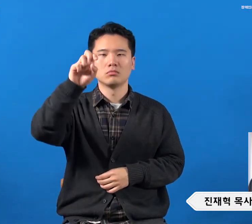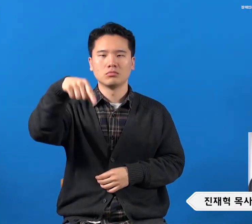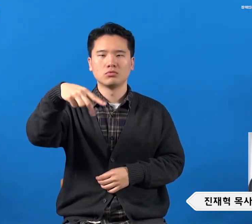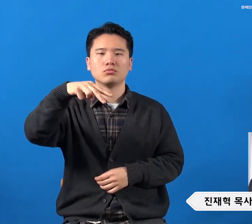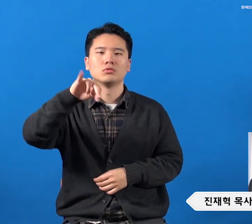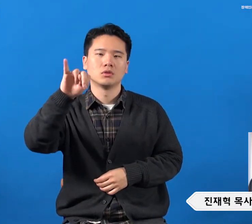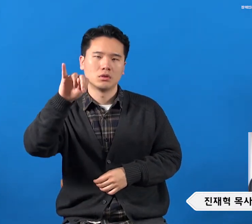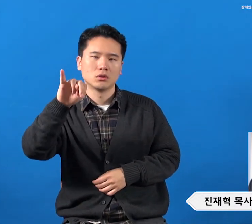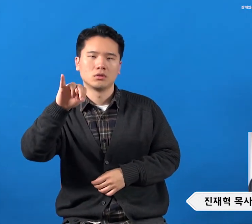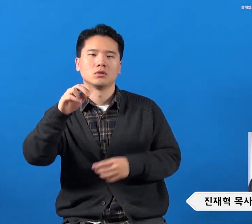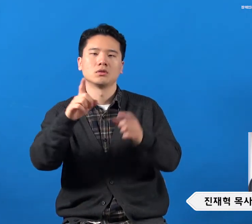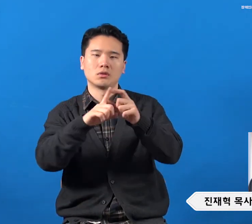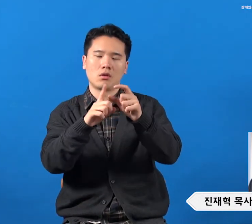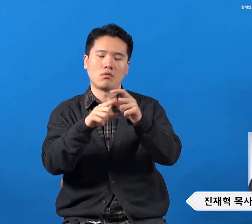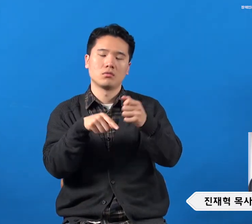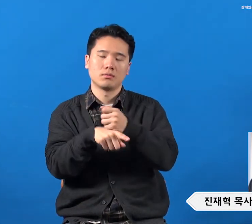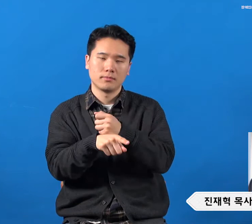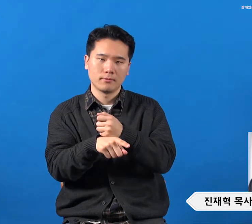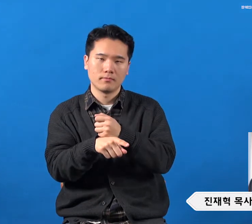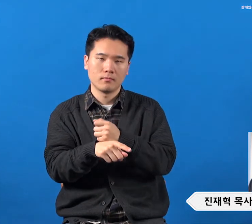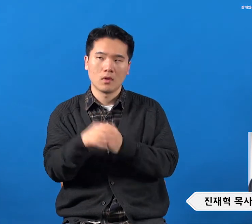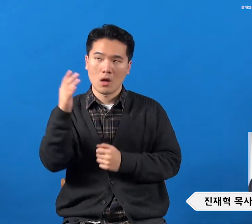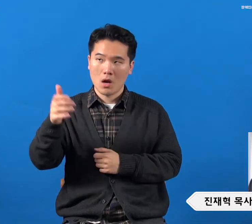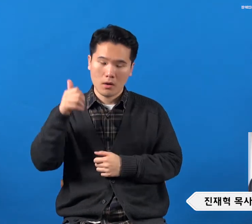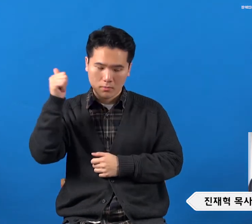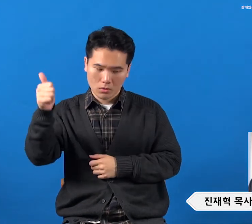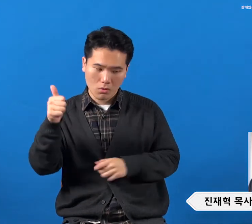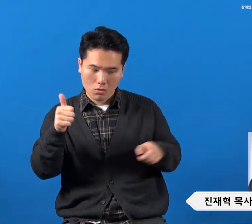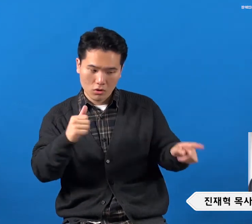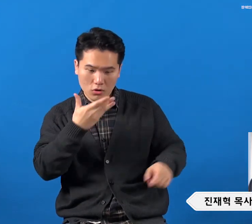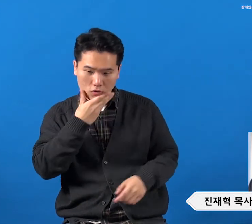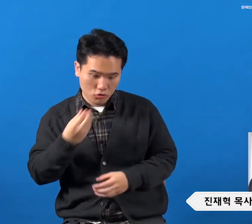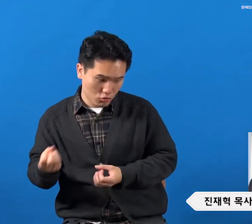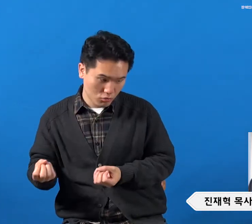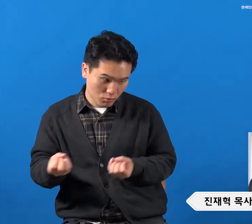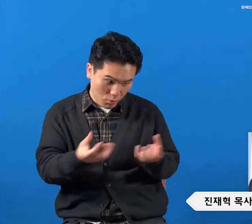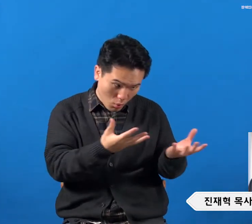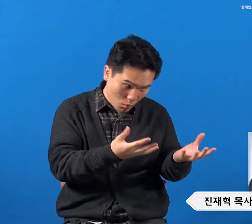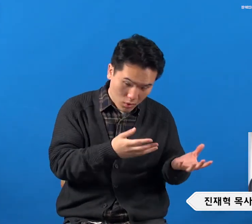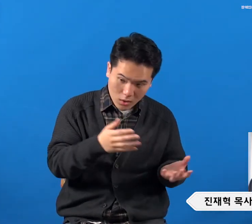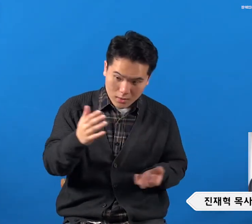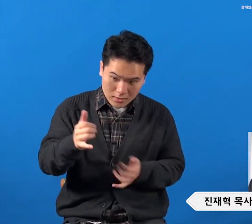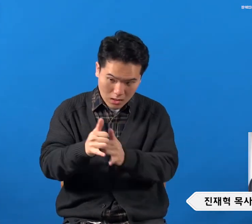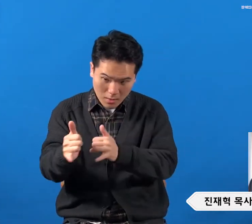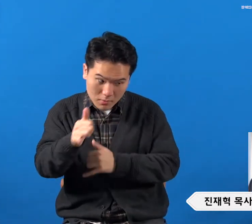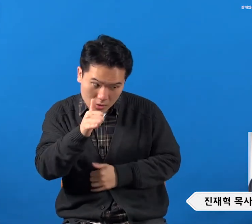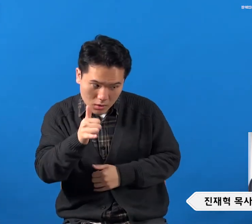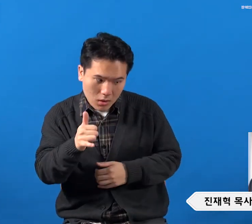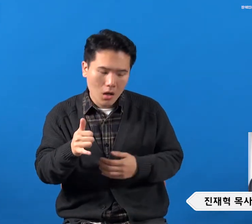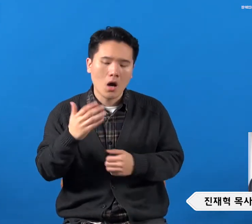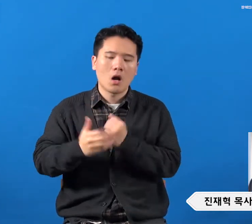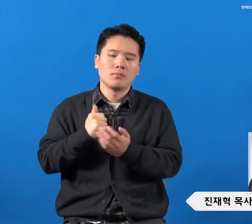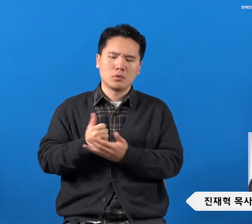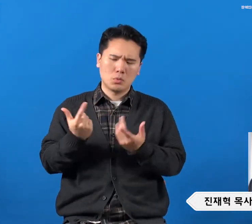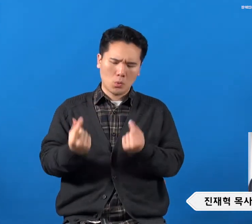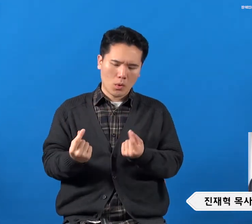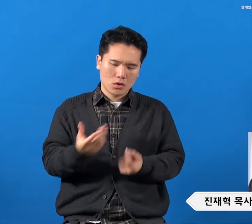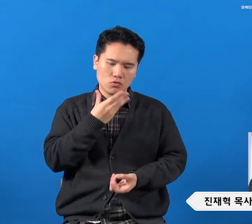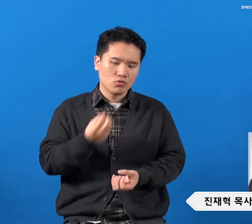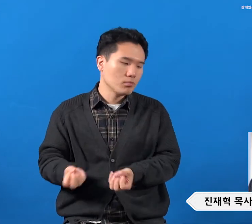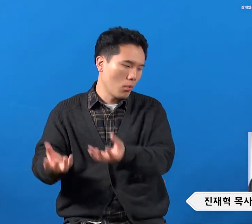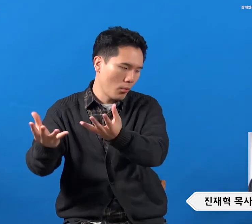합니다. 하나님께서 너를 축복하는 자를 내가 축복하겠고 너를 무시하거나 멸시하는 자를